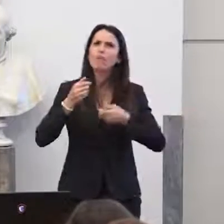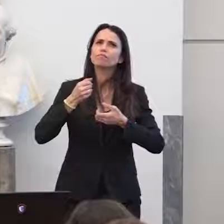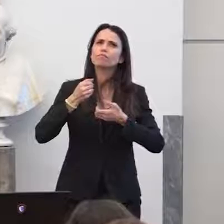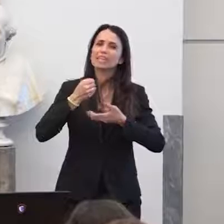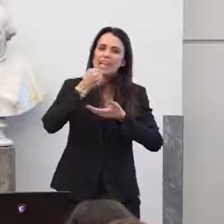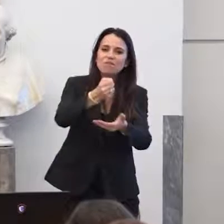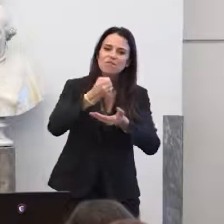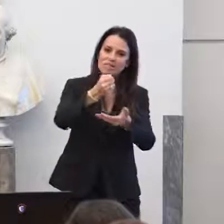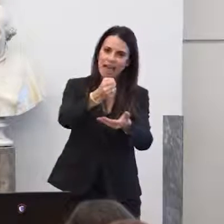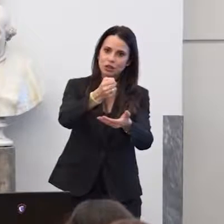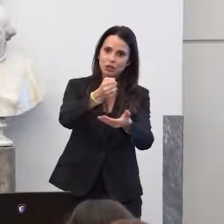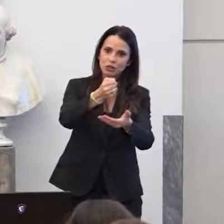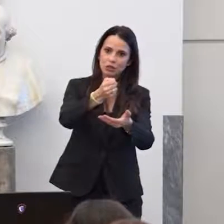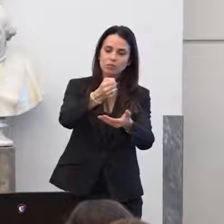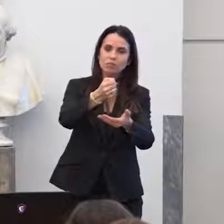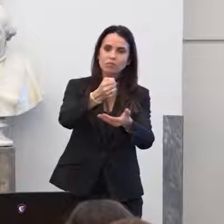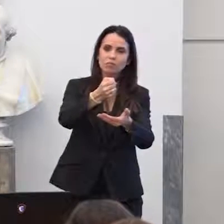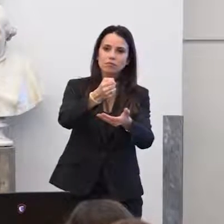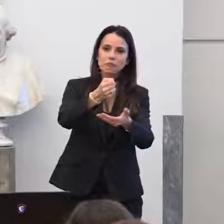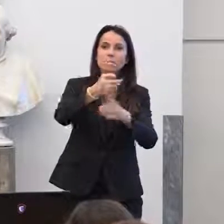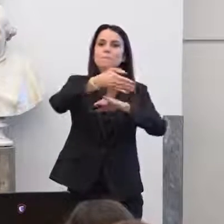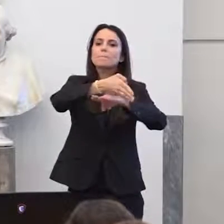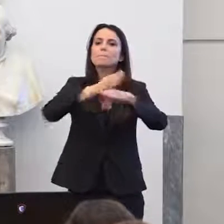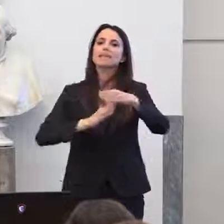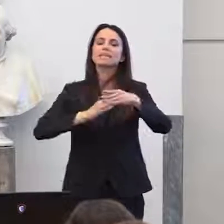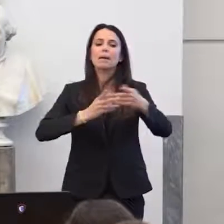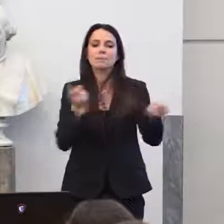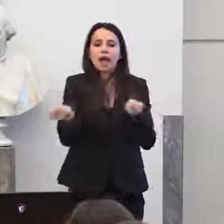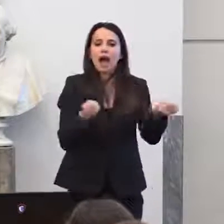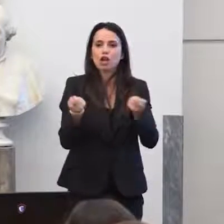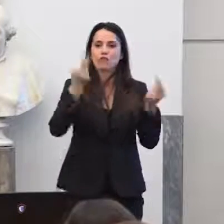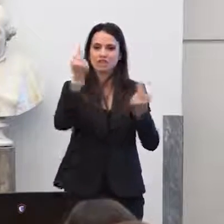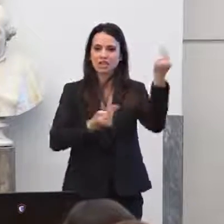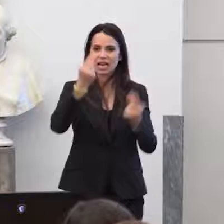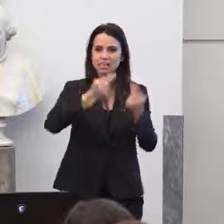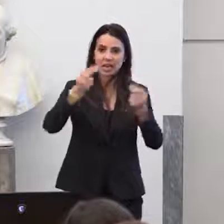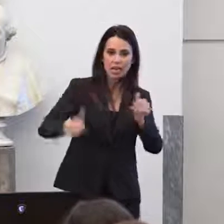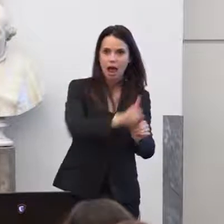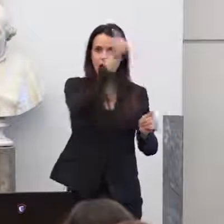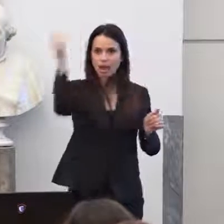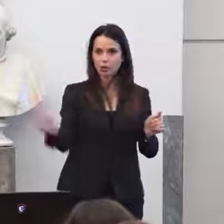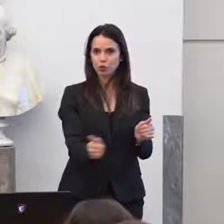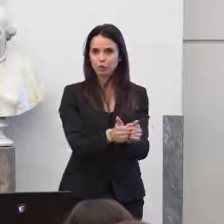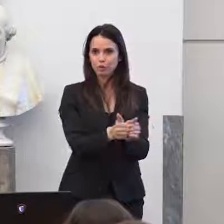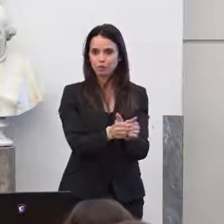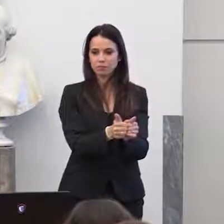investendo mezza manovra finanziaria ogni anno per questo tipo di situazioni. Come ci siamo arrivati a questo